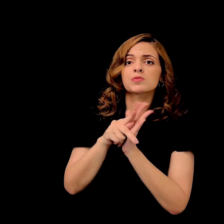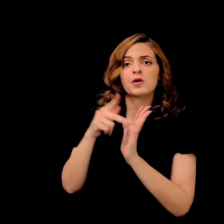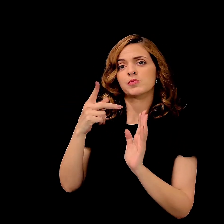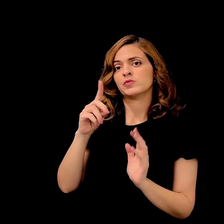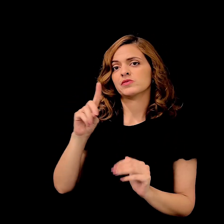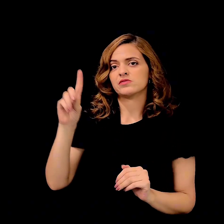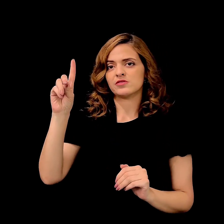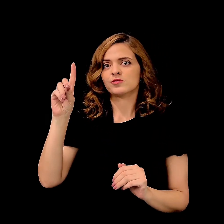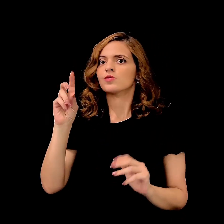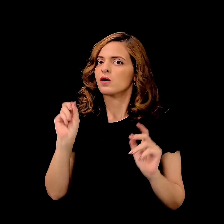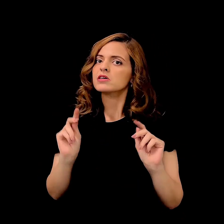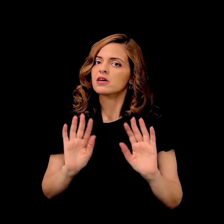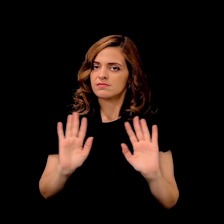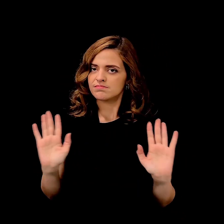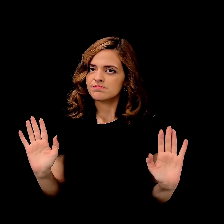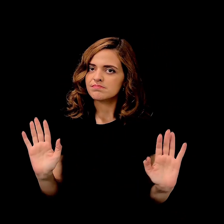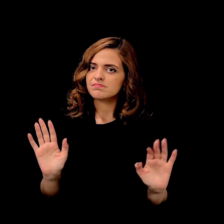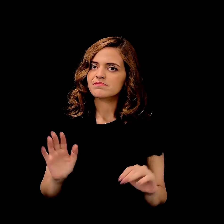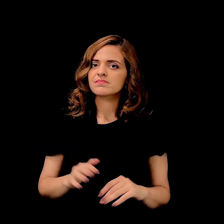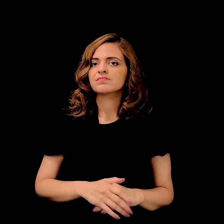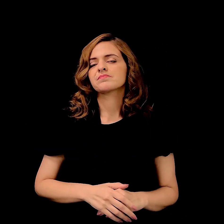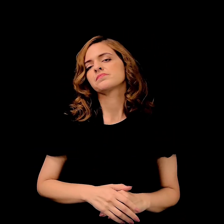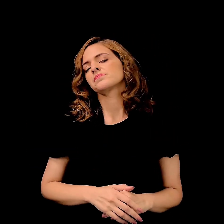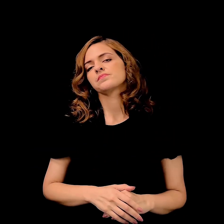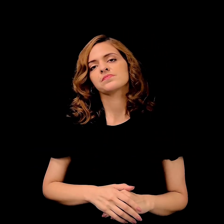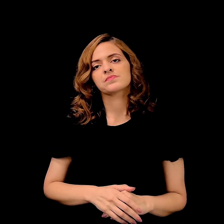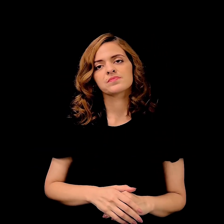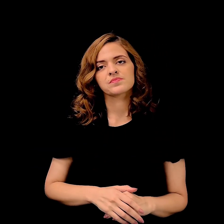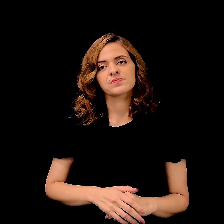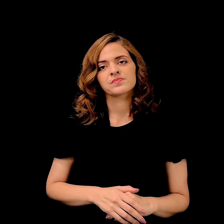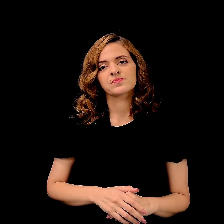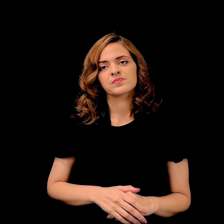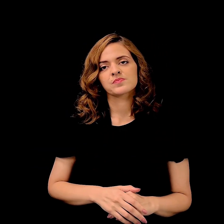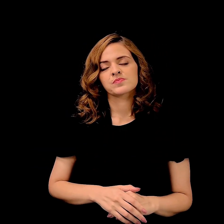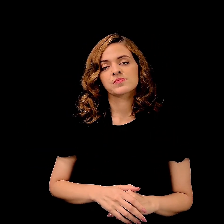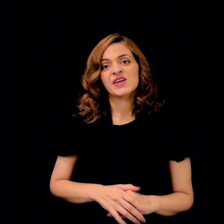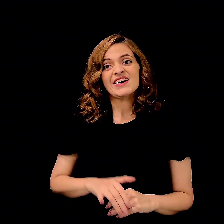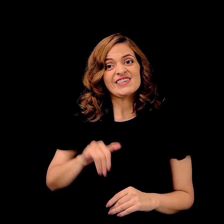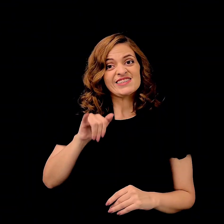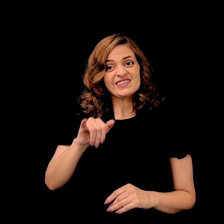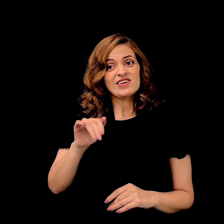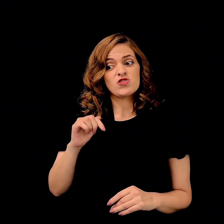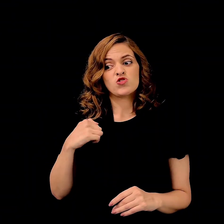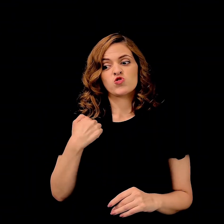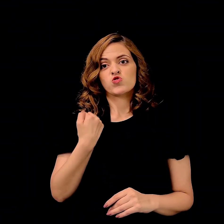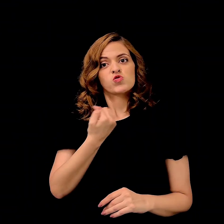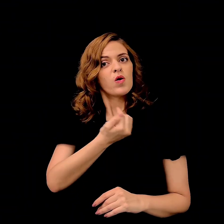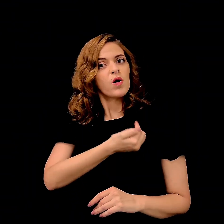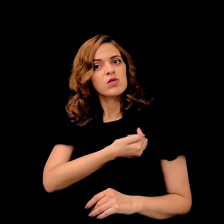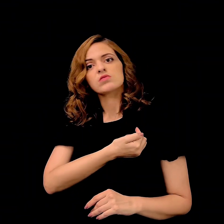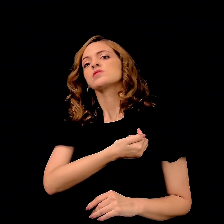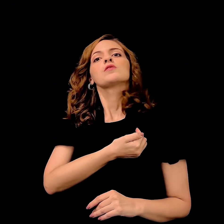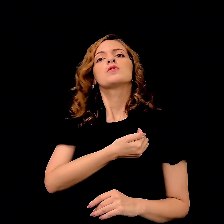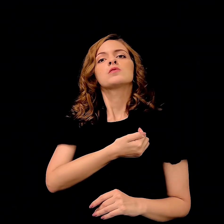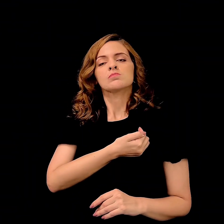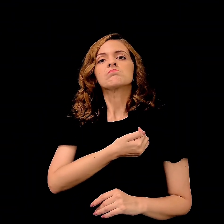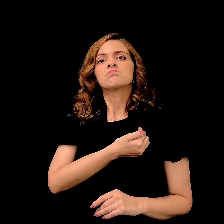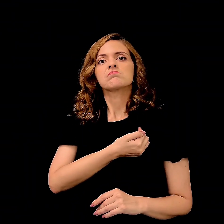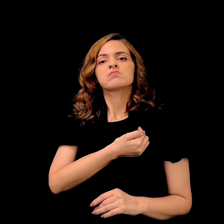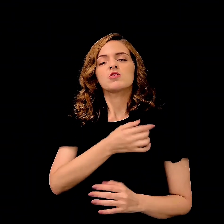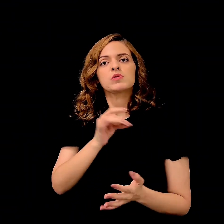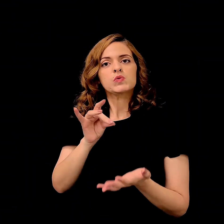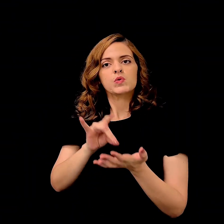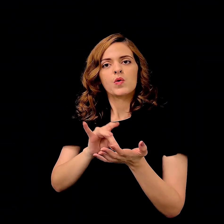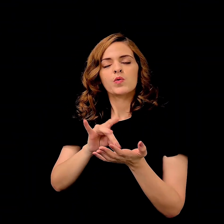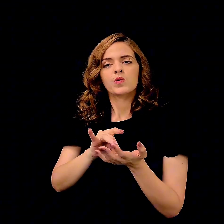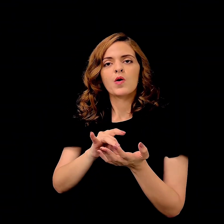Muito bem. E se nós somos filhos,